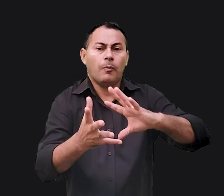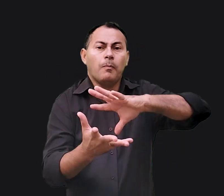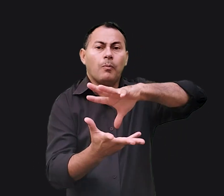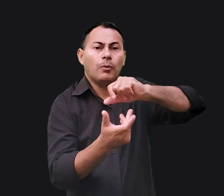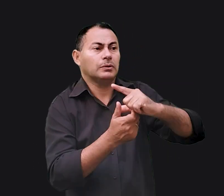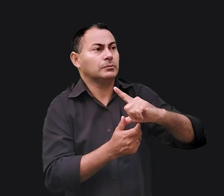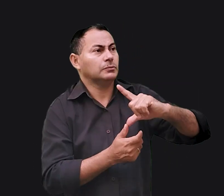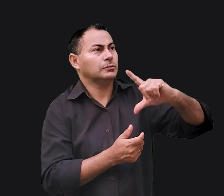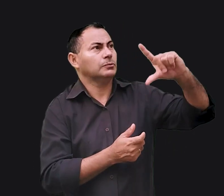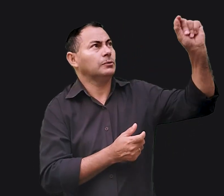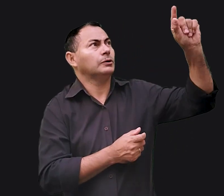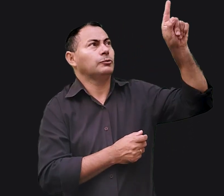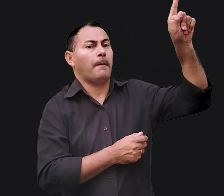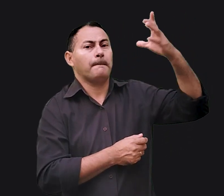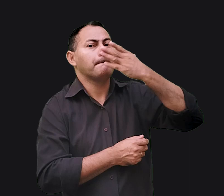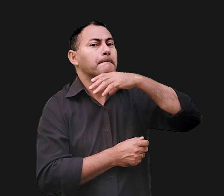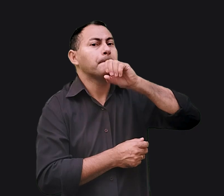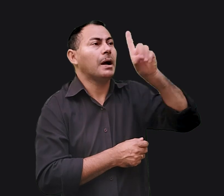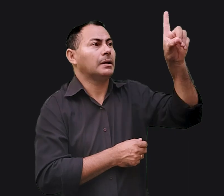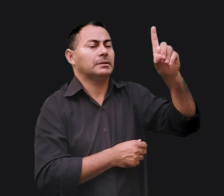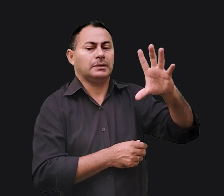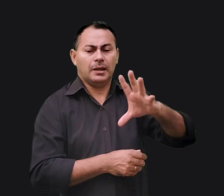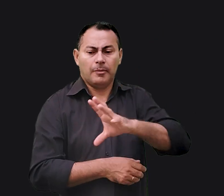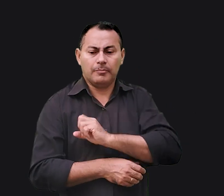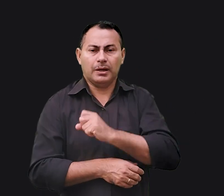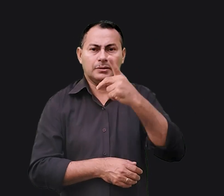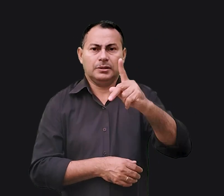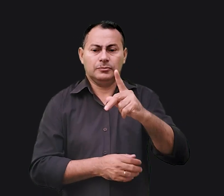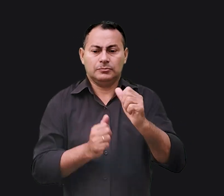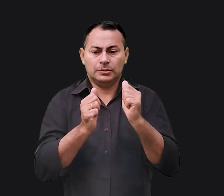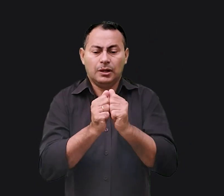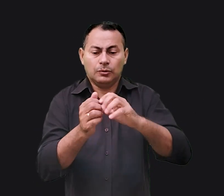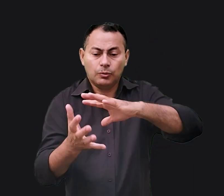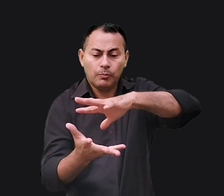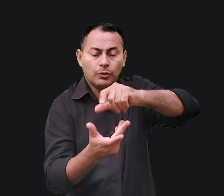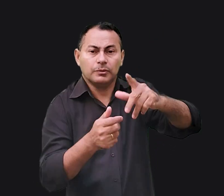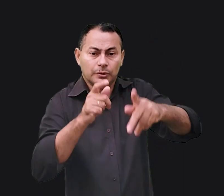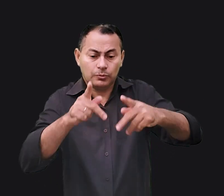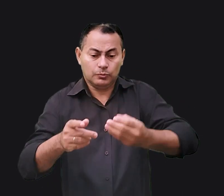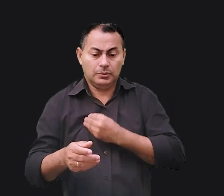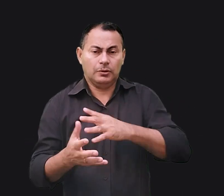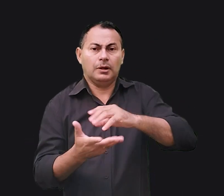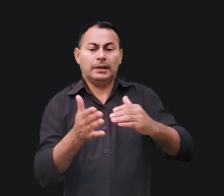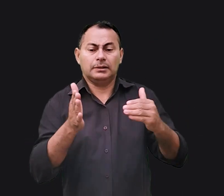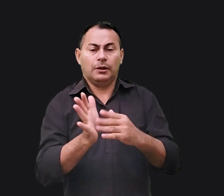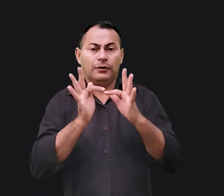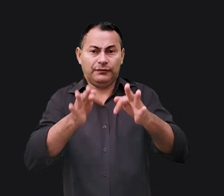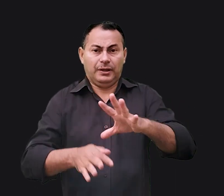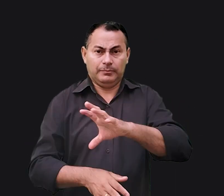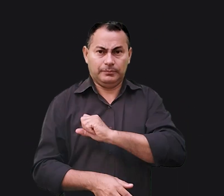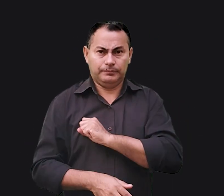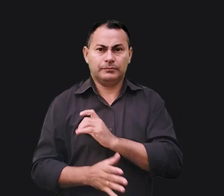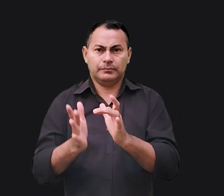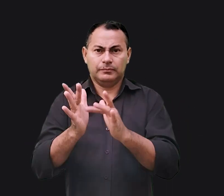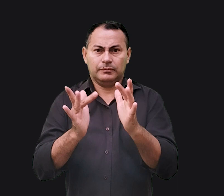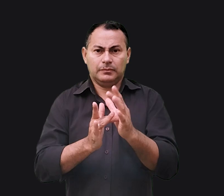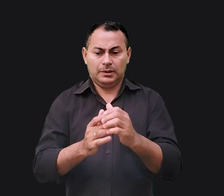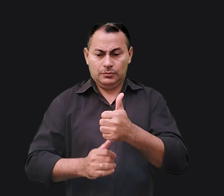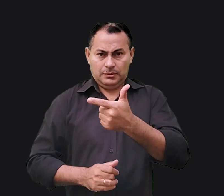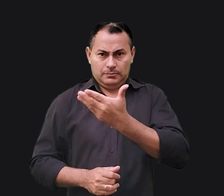mundo e iria para o Pai. Tendo amado os seus que estavam no mundo, amou-os até o fim. Jesus e os apóstolos